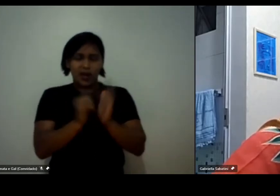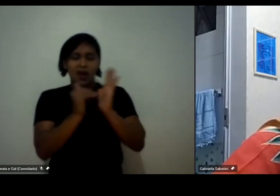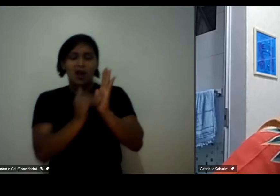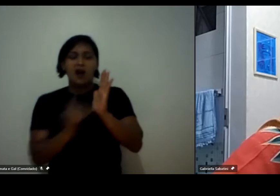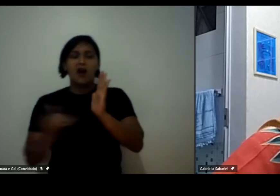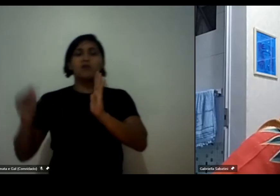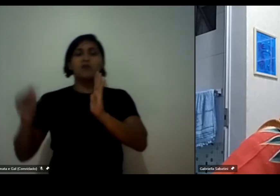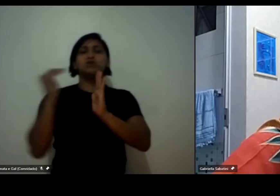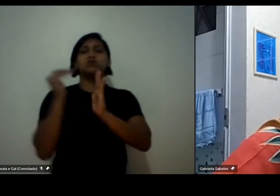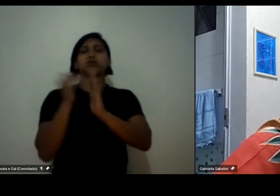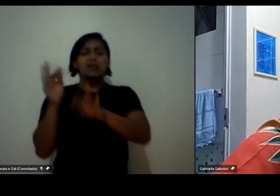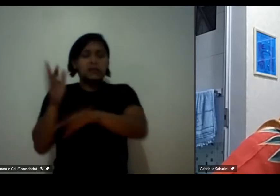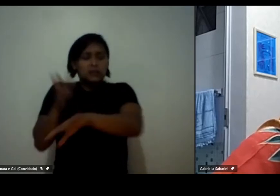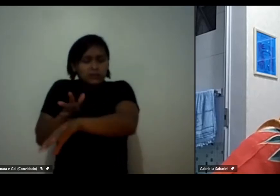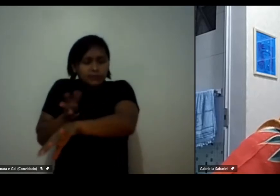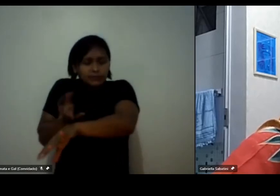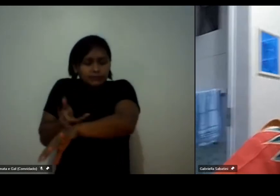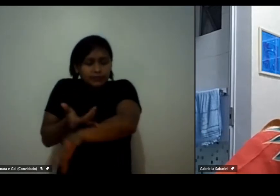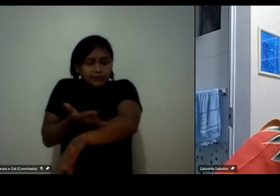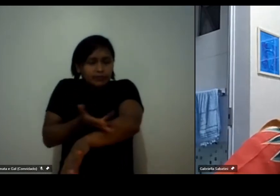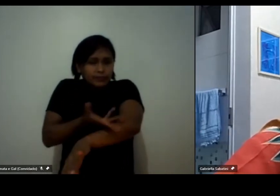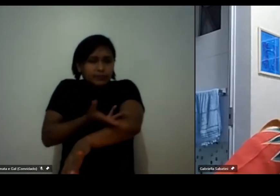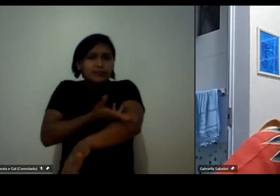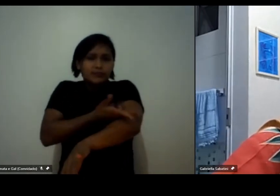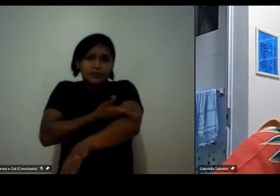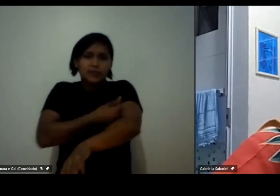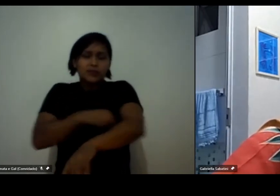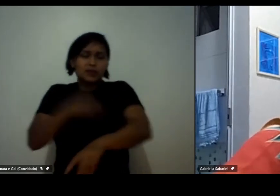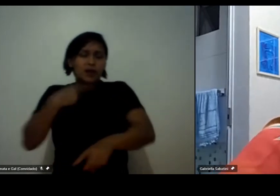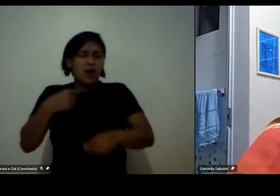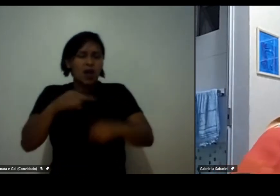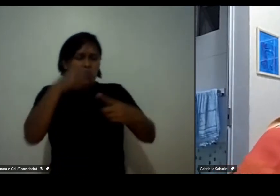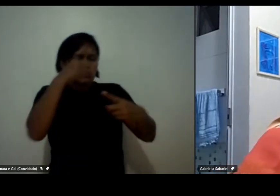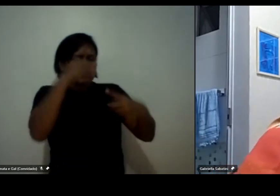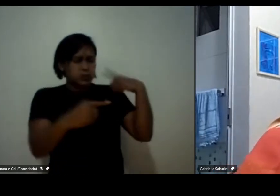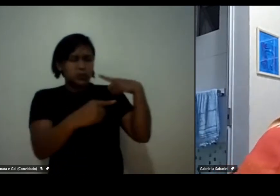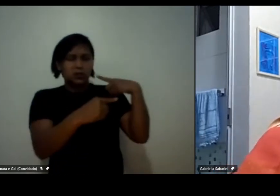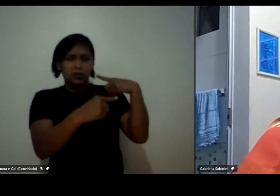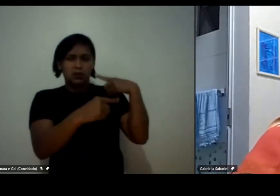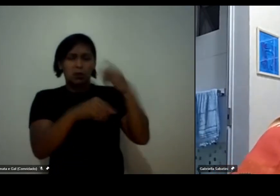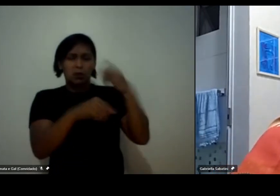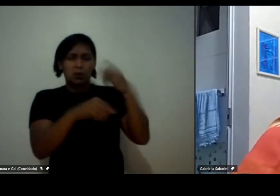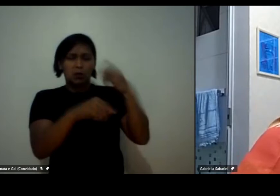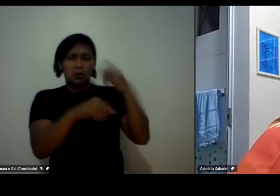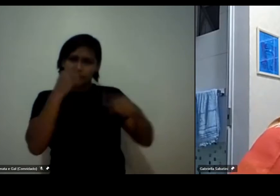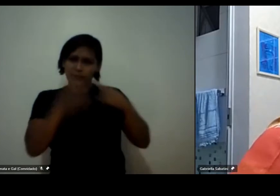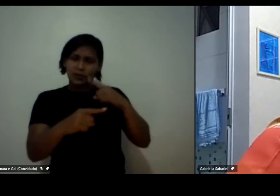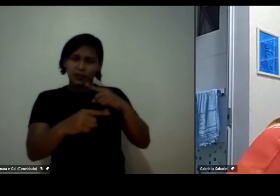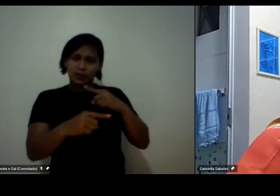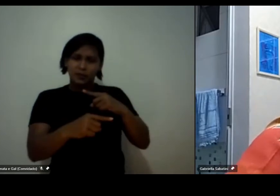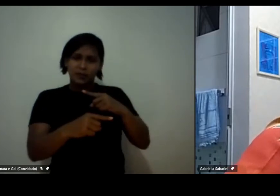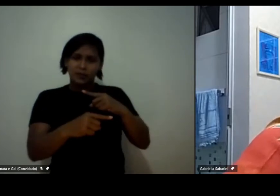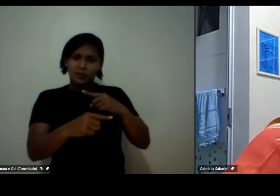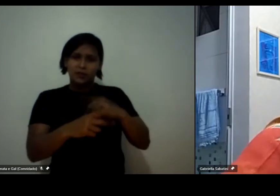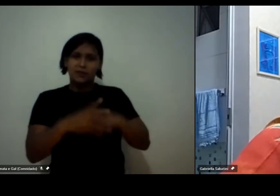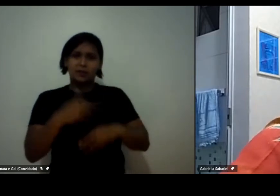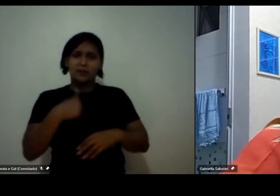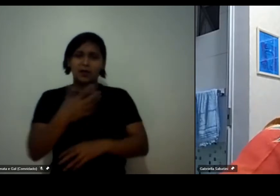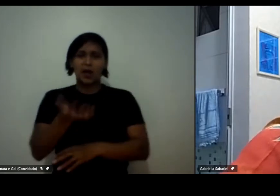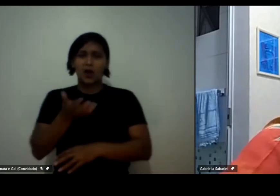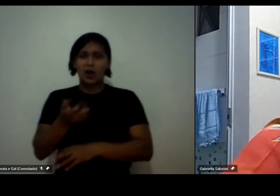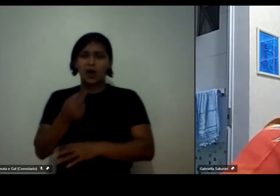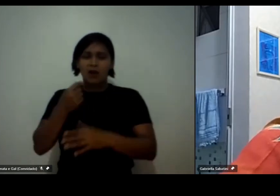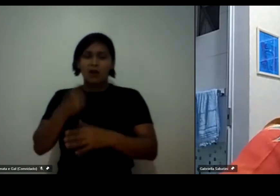pelos de sua genitália que mostra um desacordo parcial e sua intenção